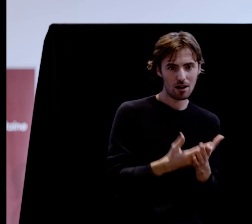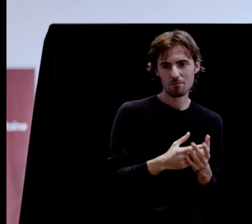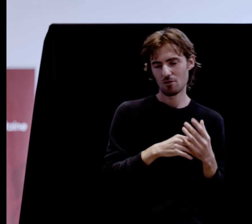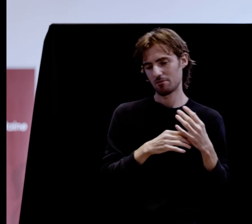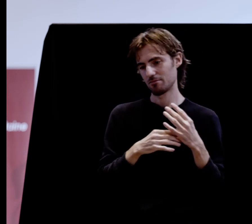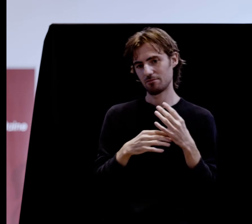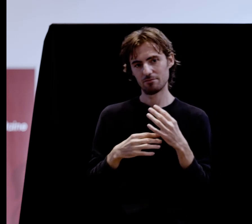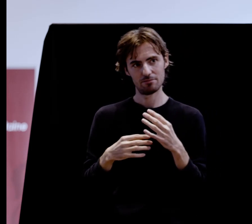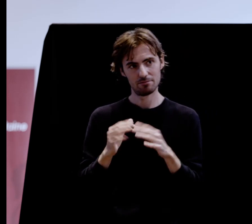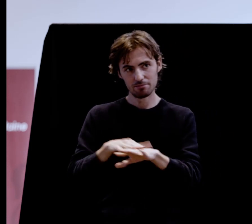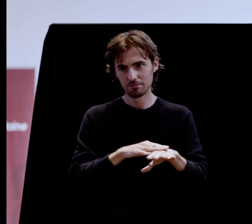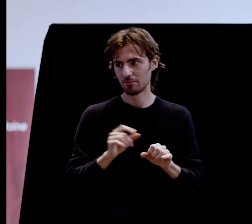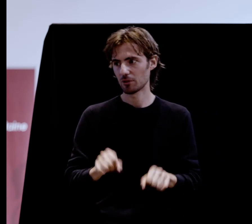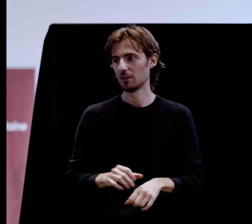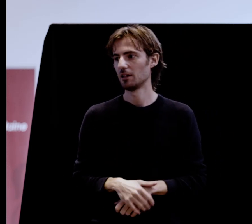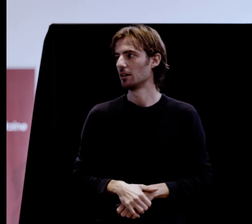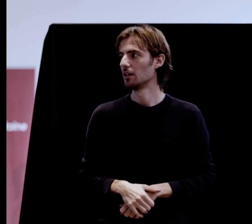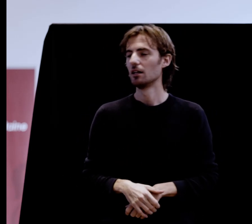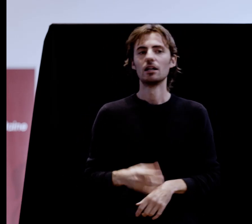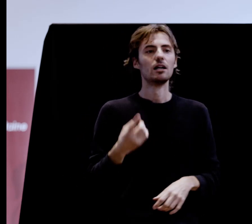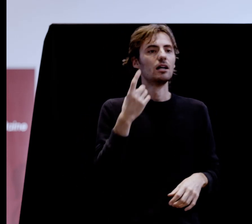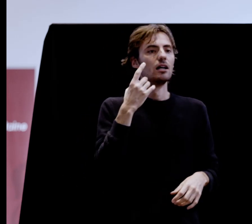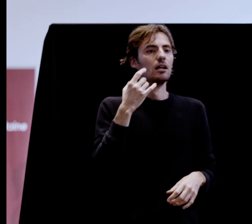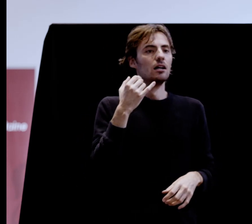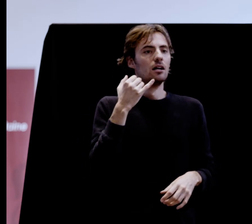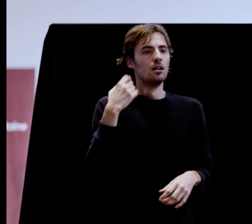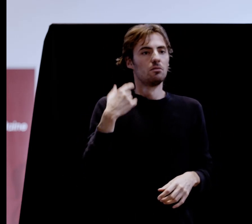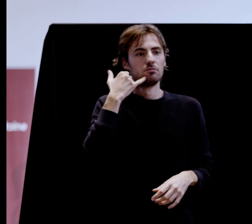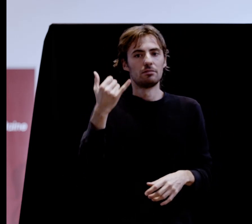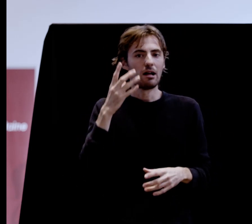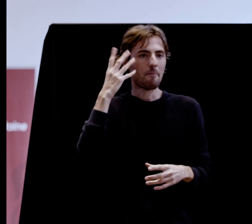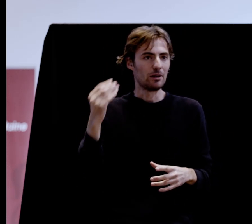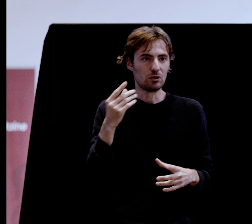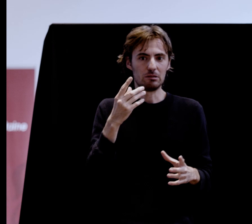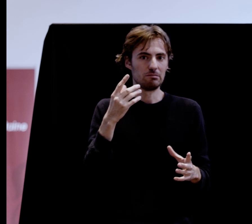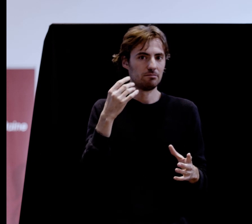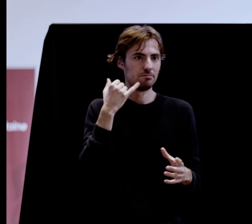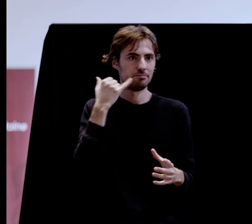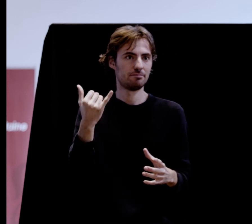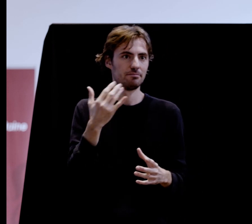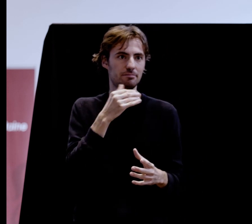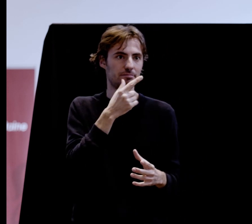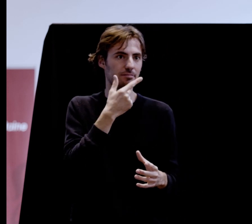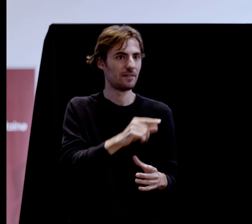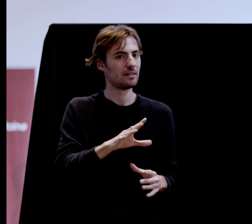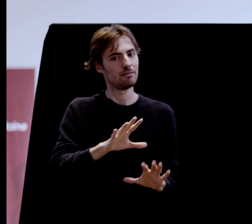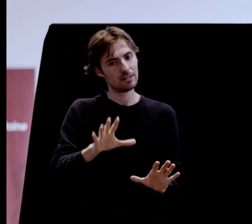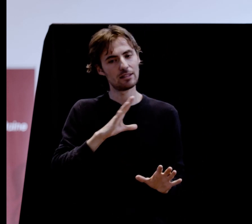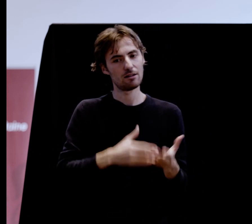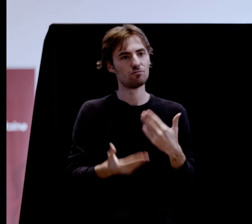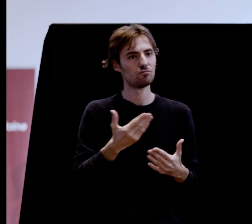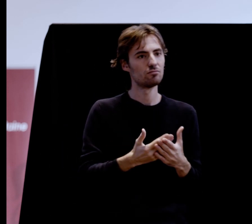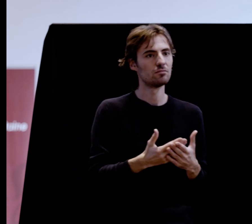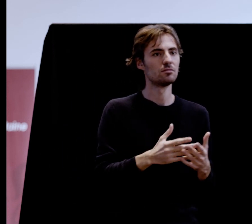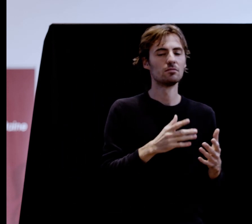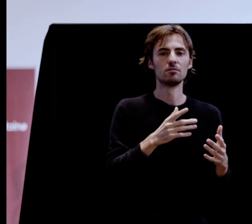Et pareil, parce que des numéros à appeler, j'imagine, quand on est malentendant, évidemment, c'est pas facile, mais il existe également des ressources